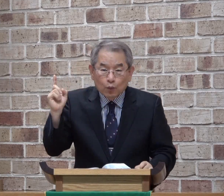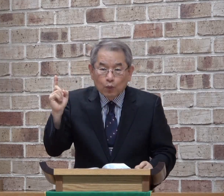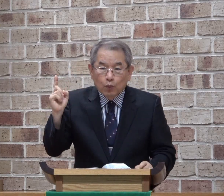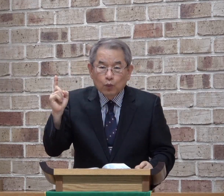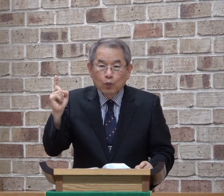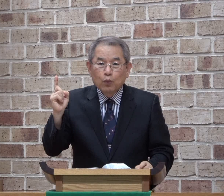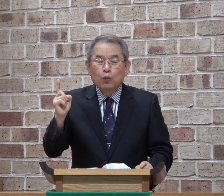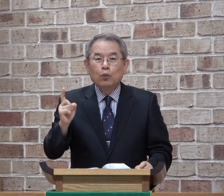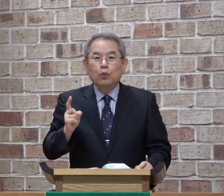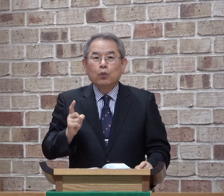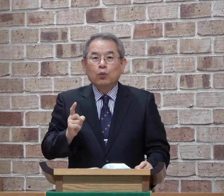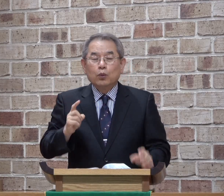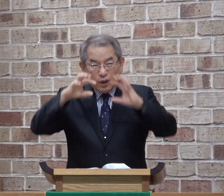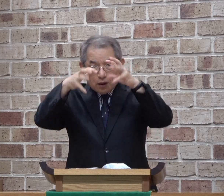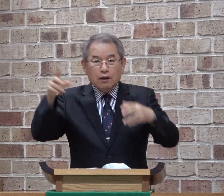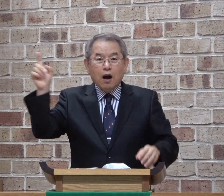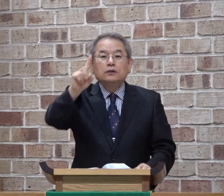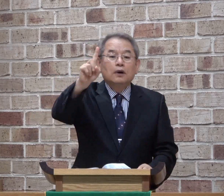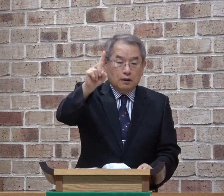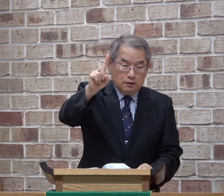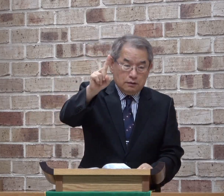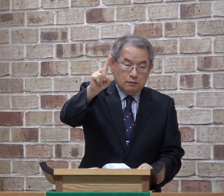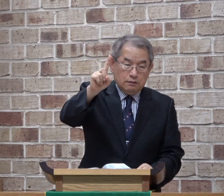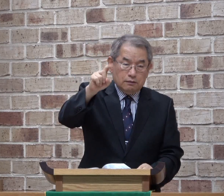그 지폐 종이 뒷면에 그렇게 있습니다.